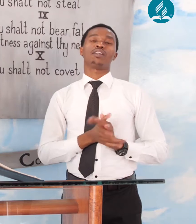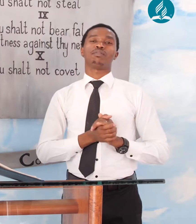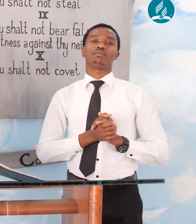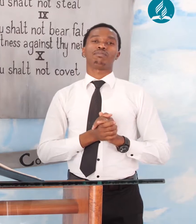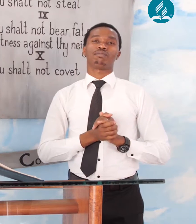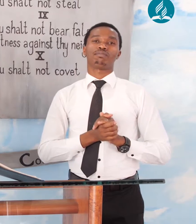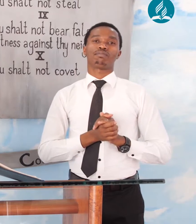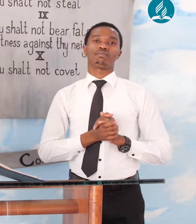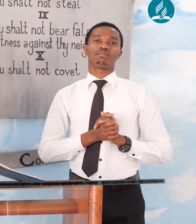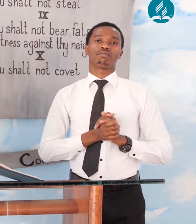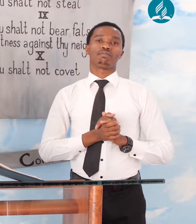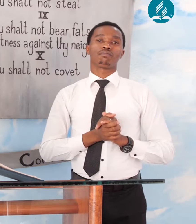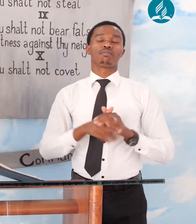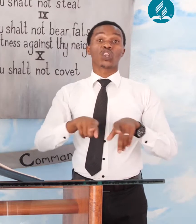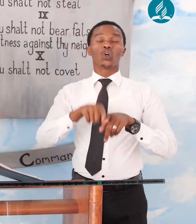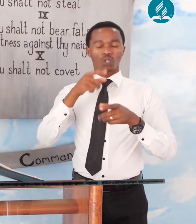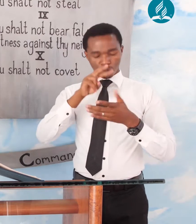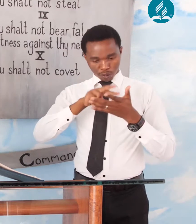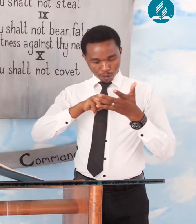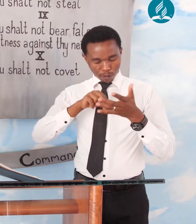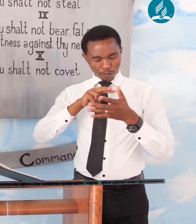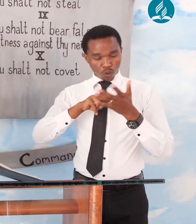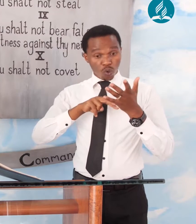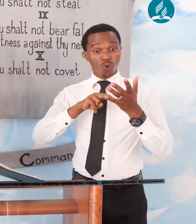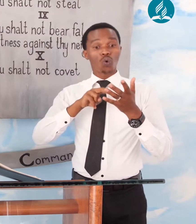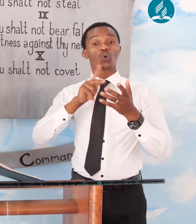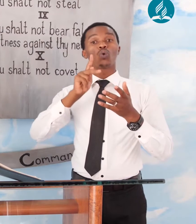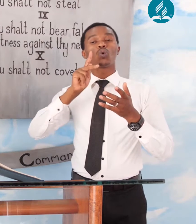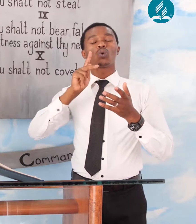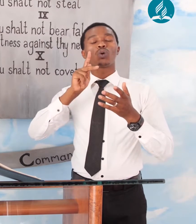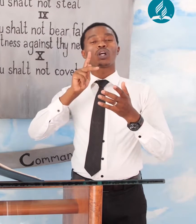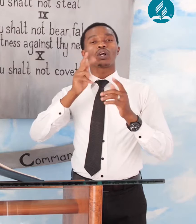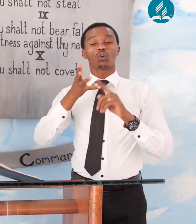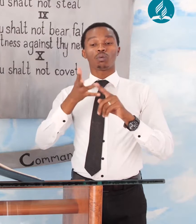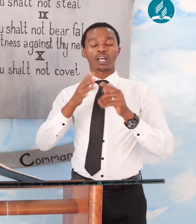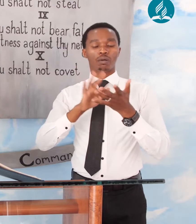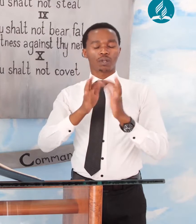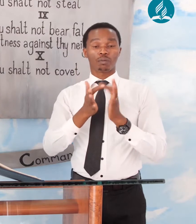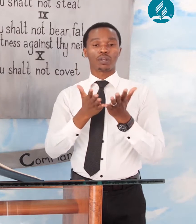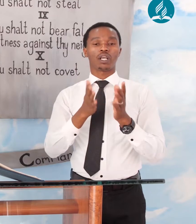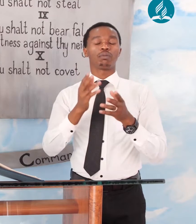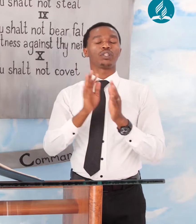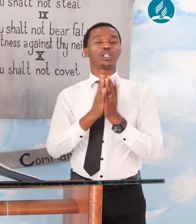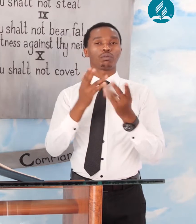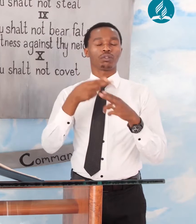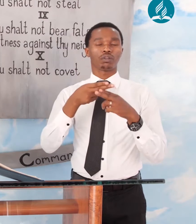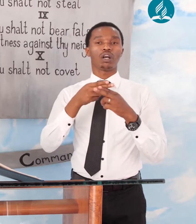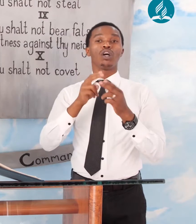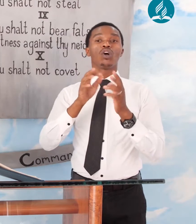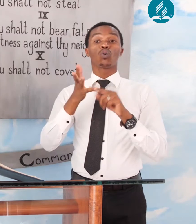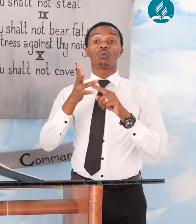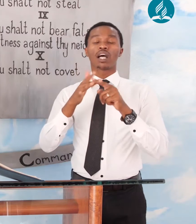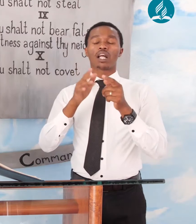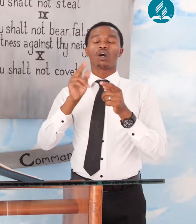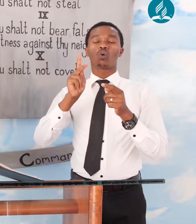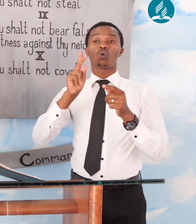cyane, nk'uko tubisanga mu gitabo cyo kubara igice cya 12